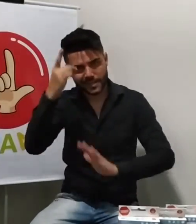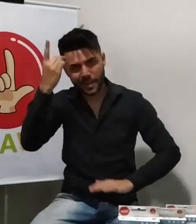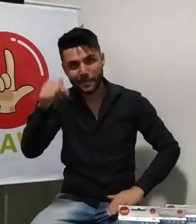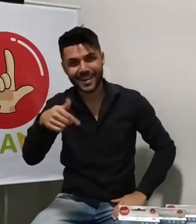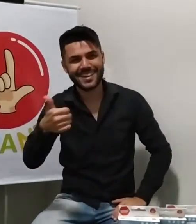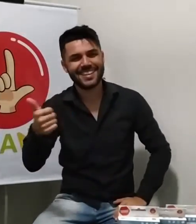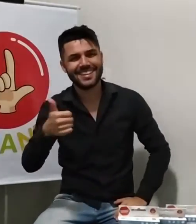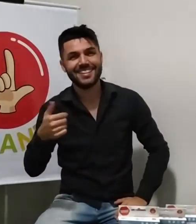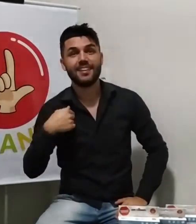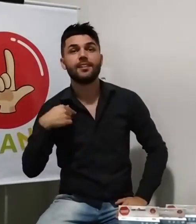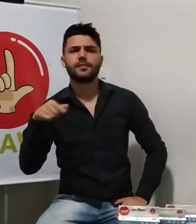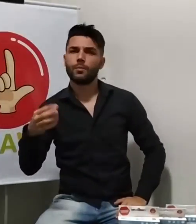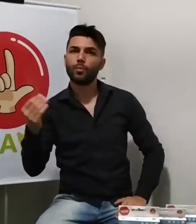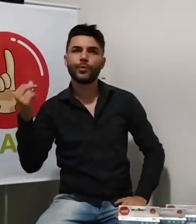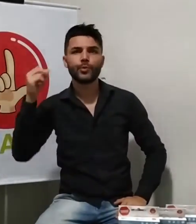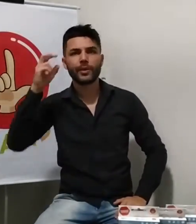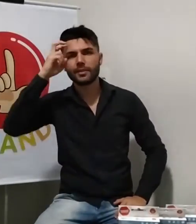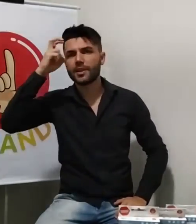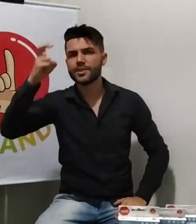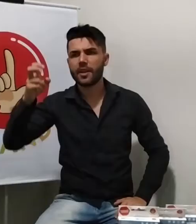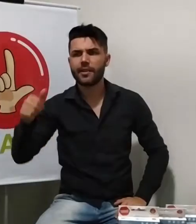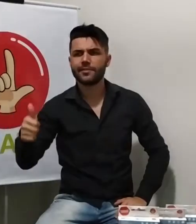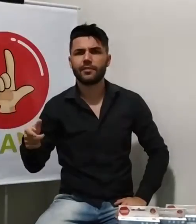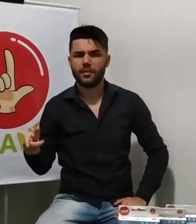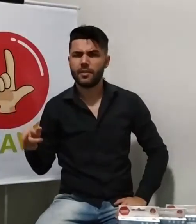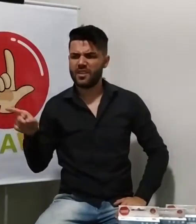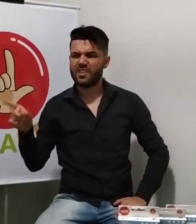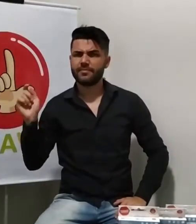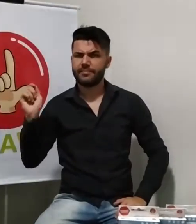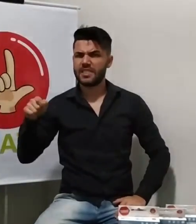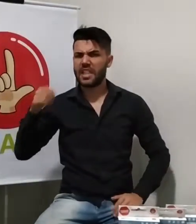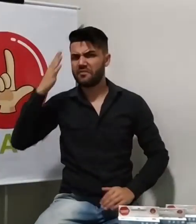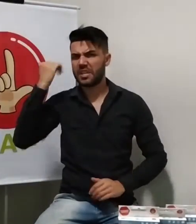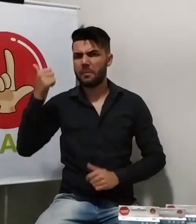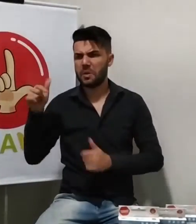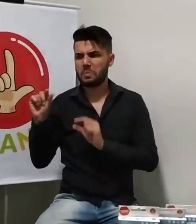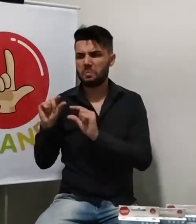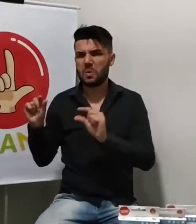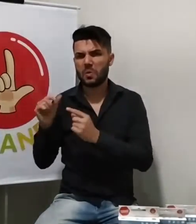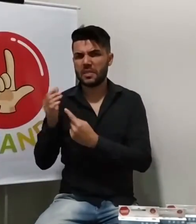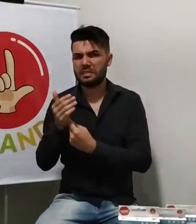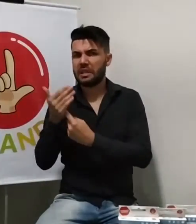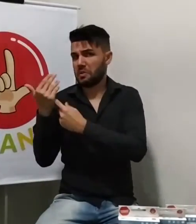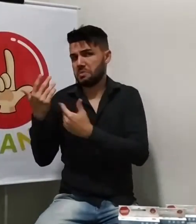vai ter que ir pra esse caminho. E os nossos, a gente tinha concorrente aqui no Brasil, na época a Abril usava uma empresa e tal, que era